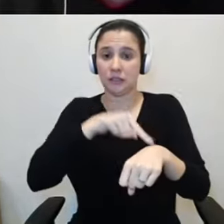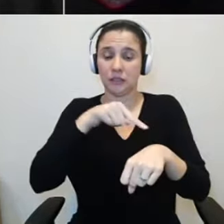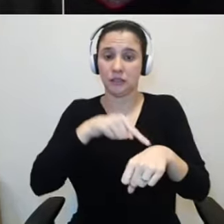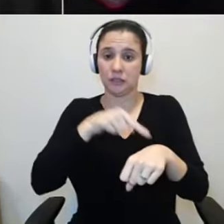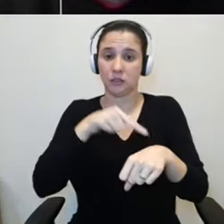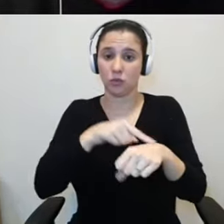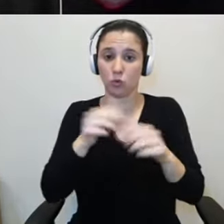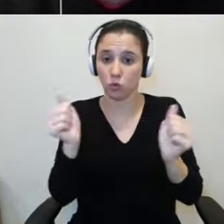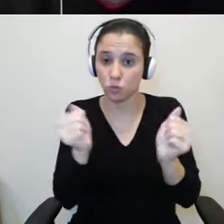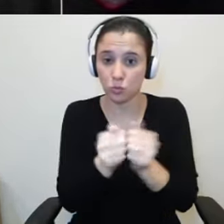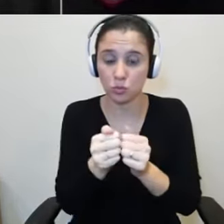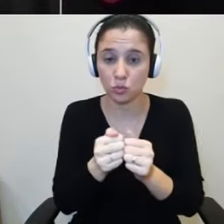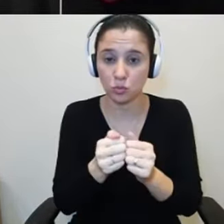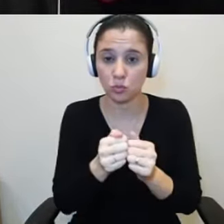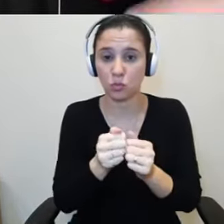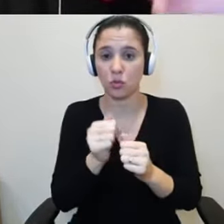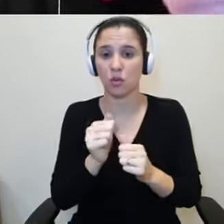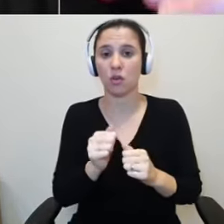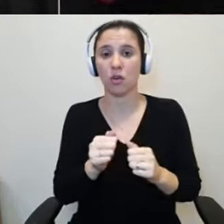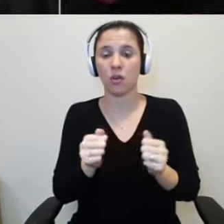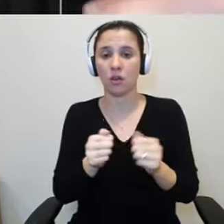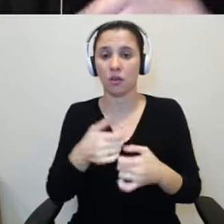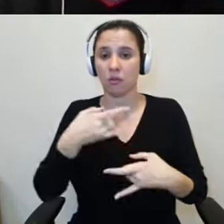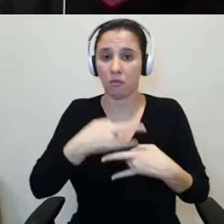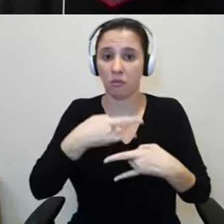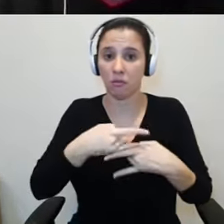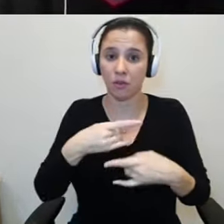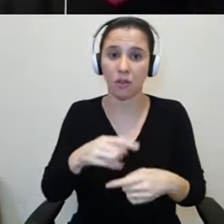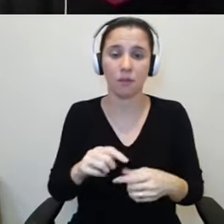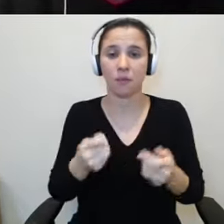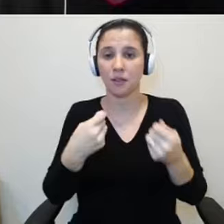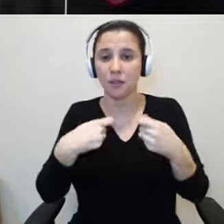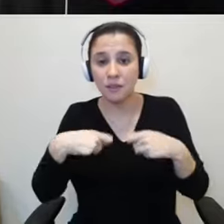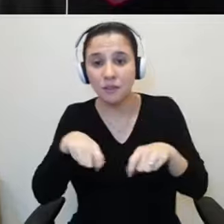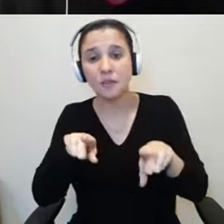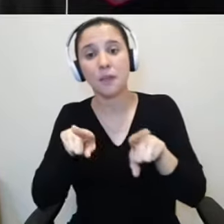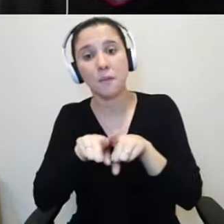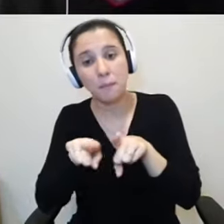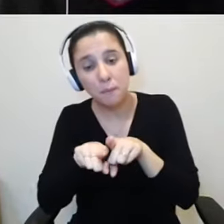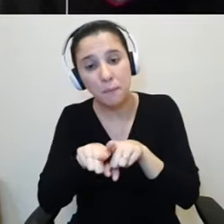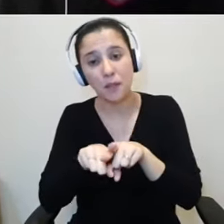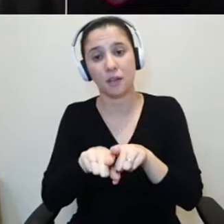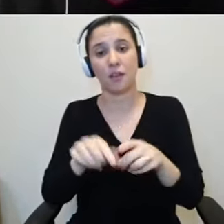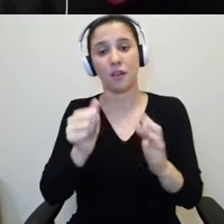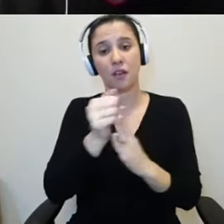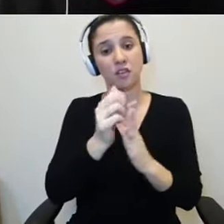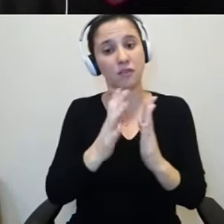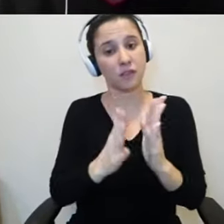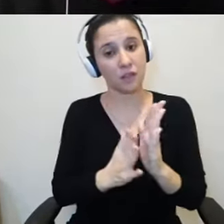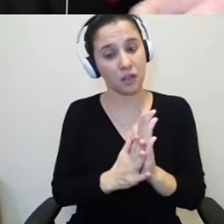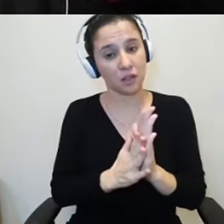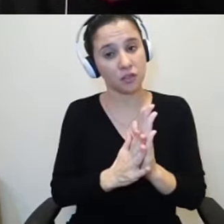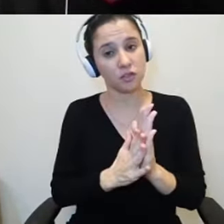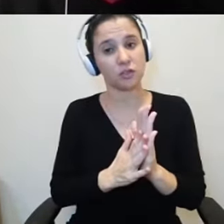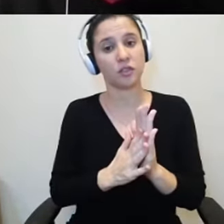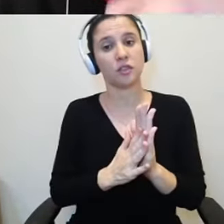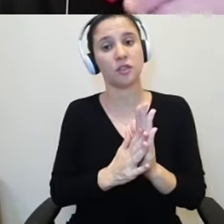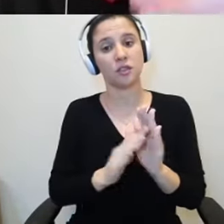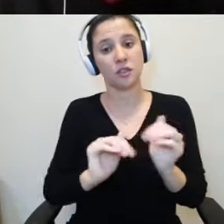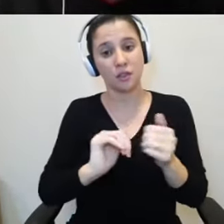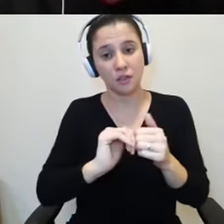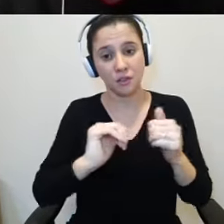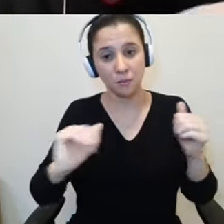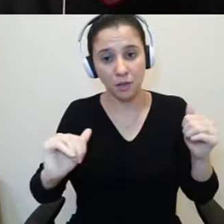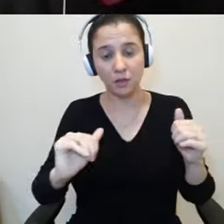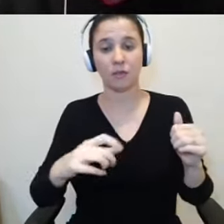vocês buscarem informações. E, claro, com atividades também de maneira síncrona. Então, eles vão tirar dúvidas,